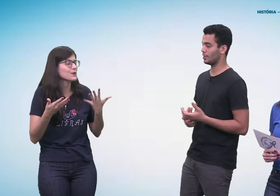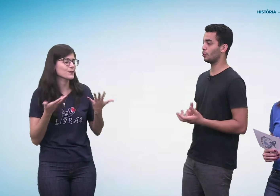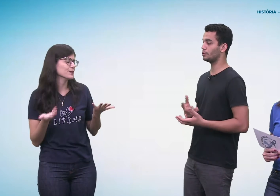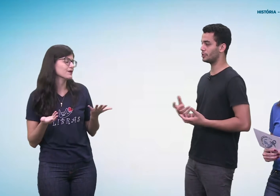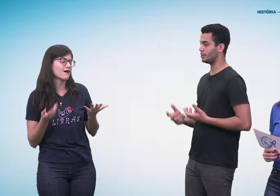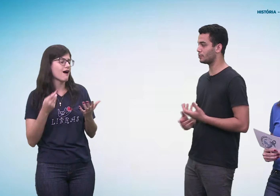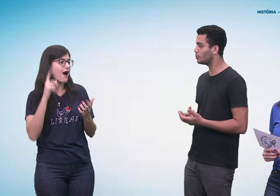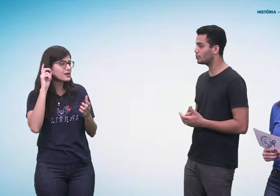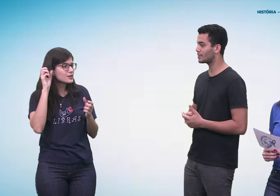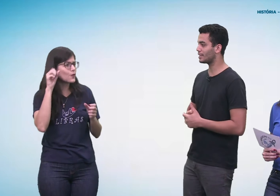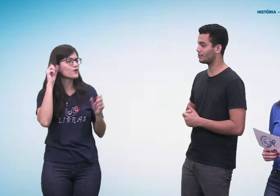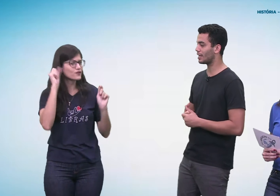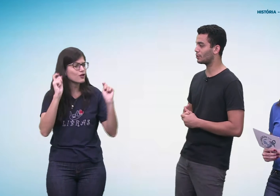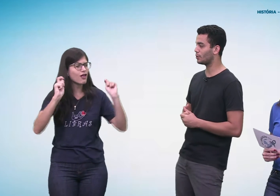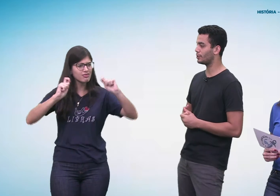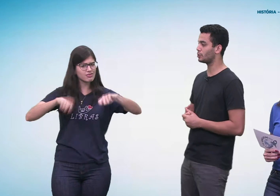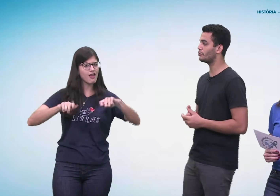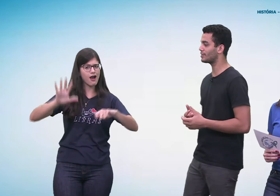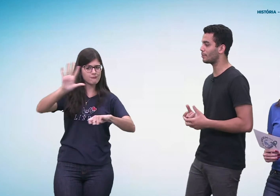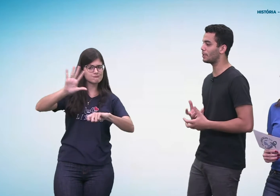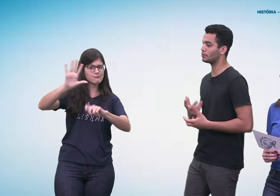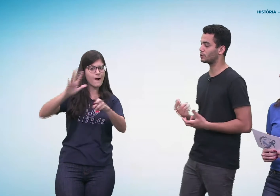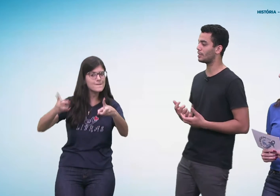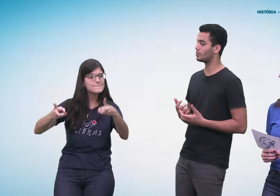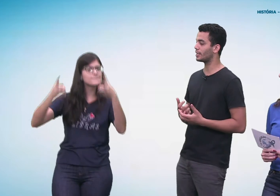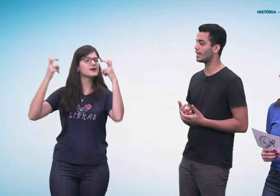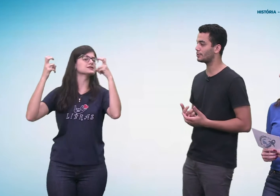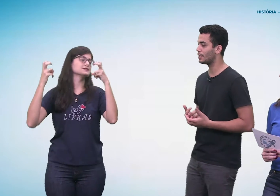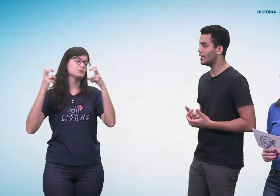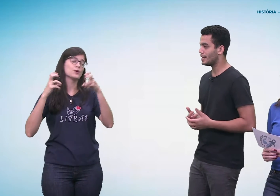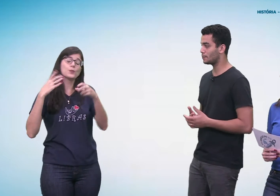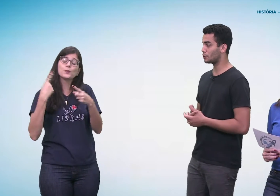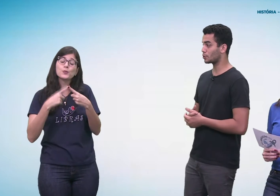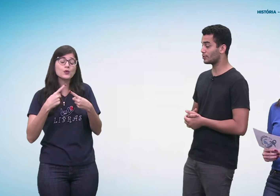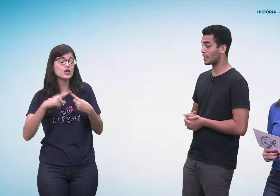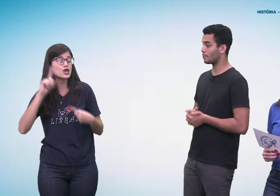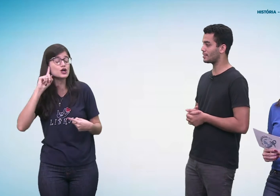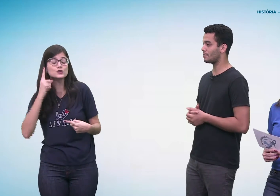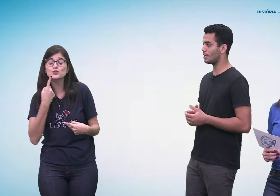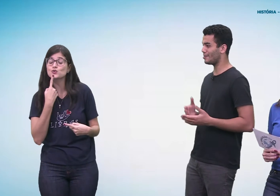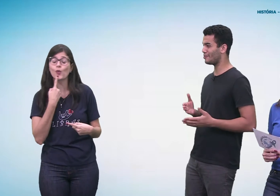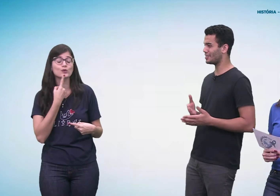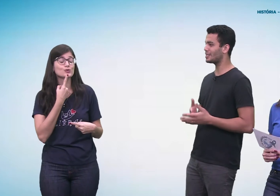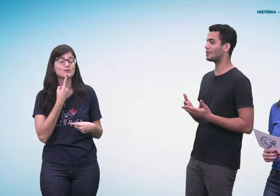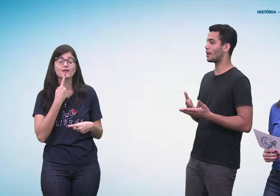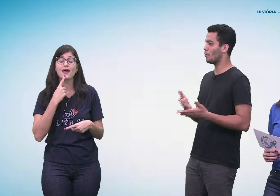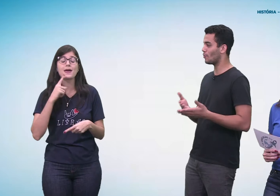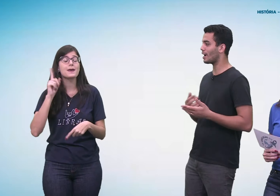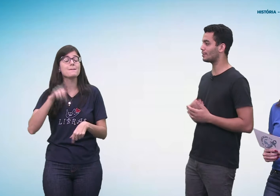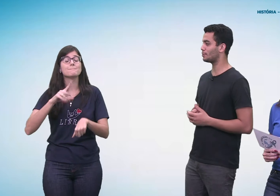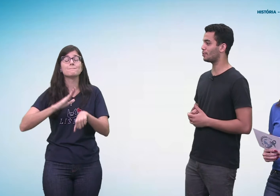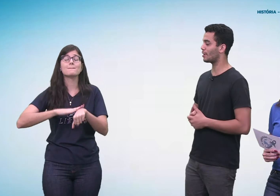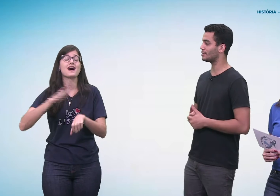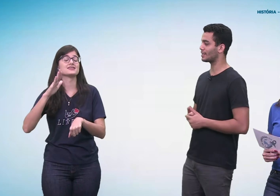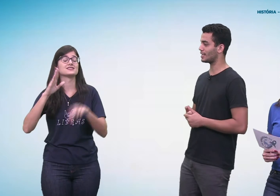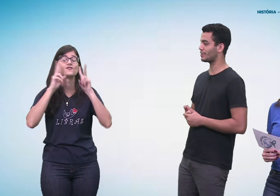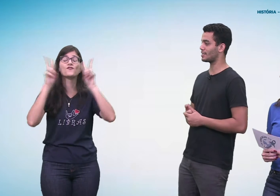Eu utilizo muito os classificadores, eu não faço apenas o sinal de gato. E as pessoas conseguem perceber e ver direto. É um gato, por causa da classificação.